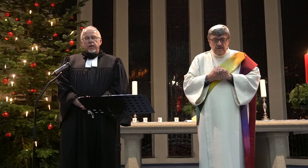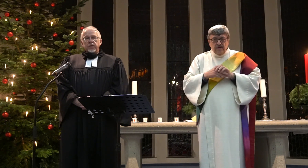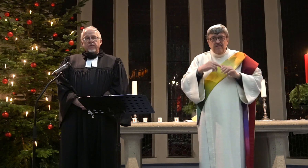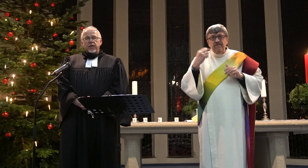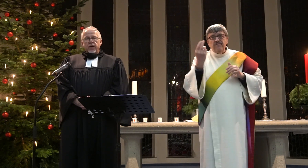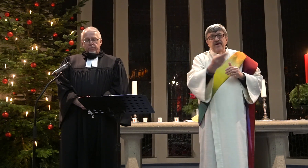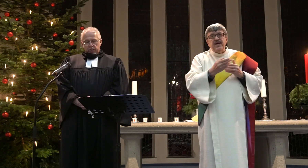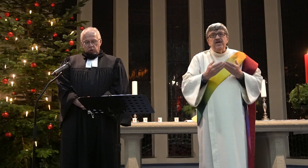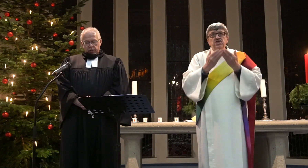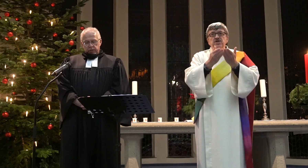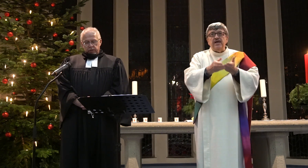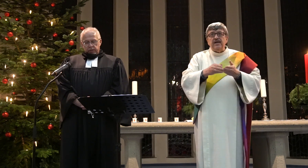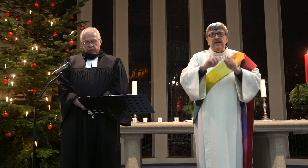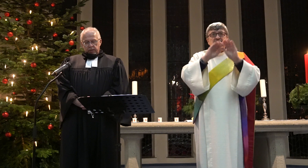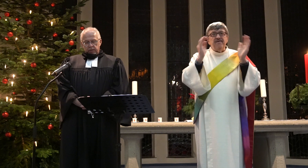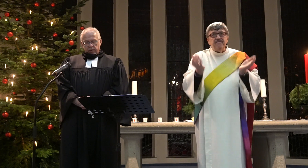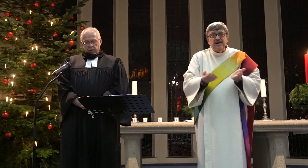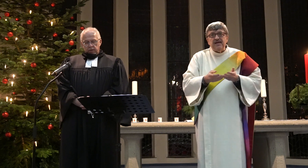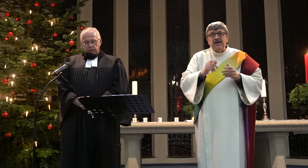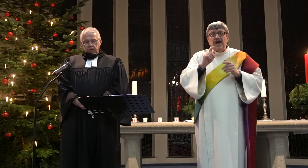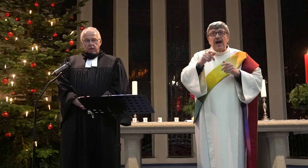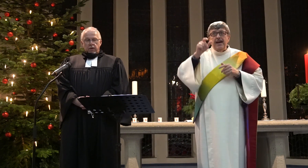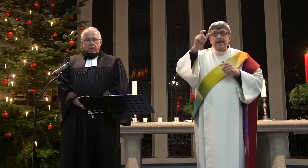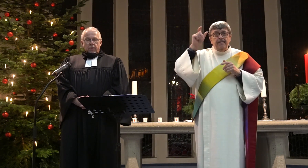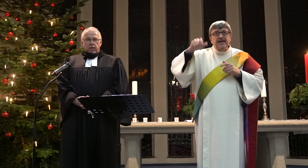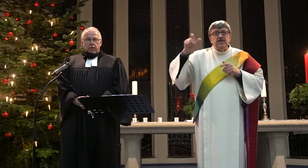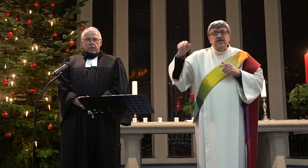Wir schenken der Welt ein menschliches Gesicht,